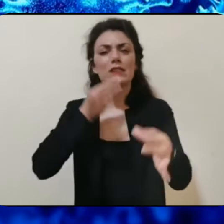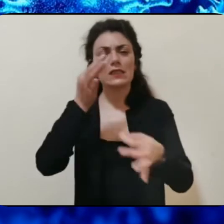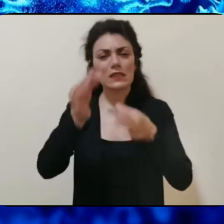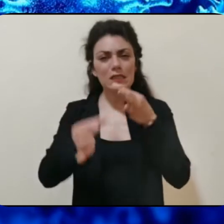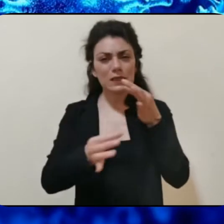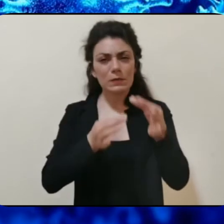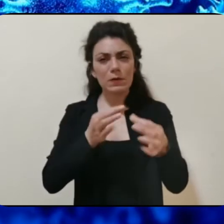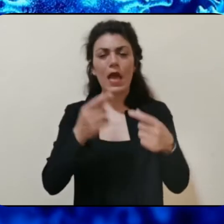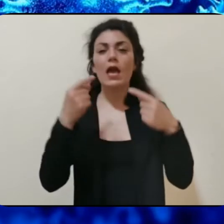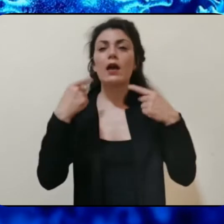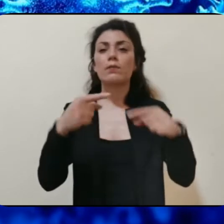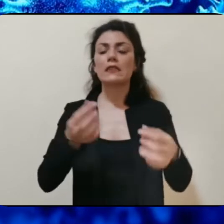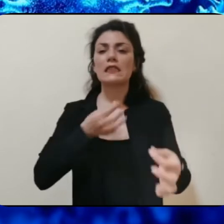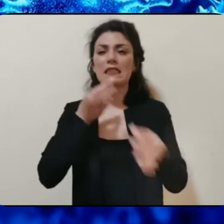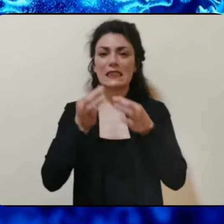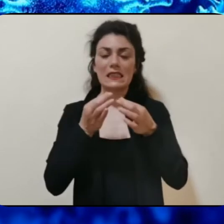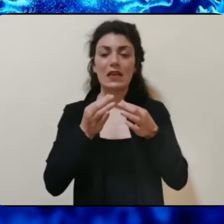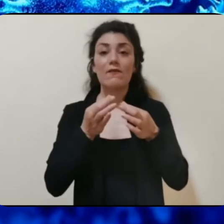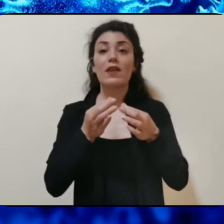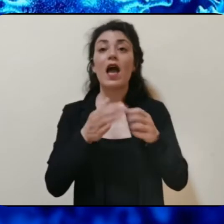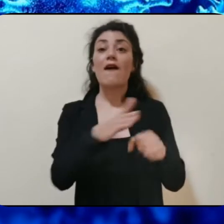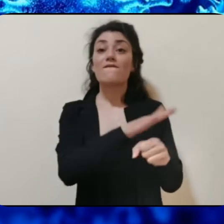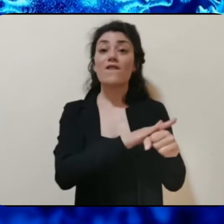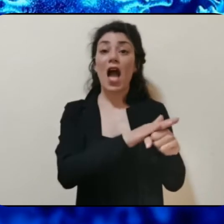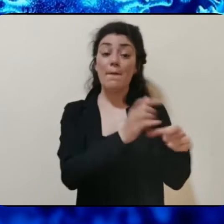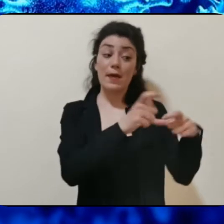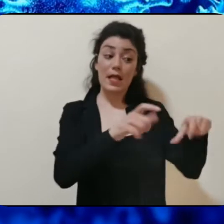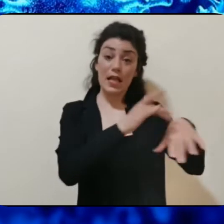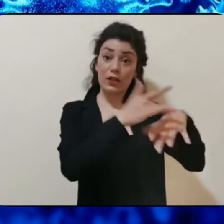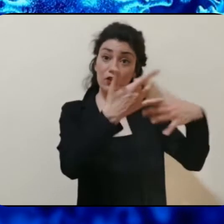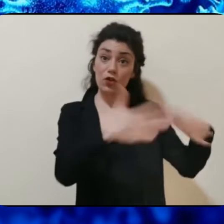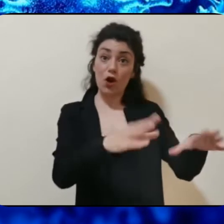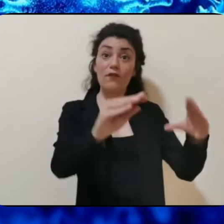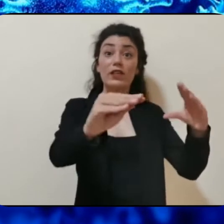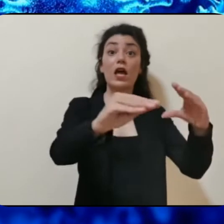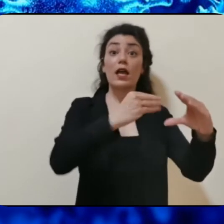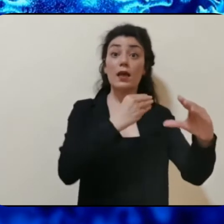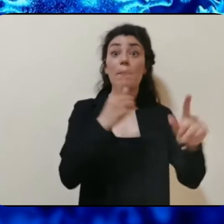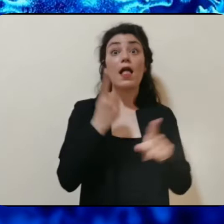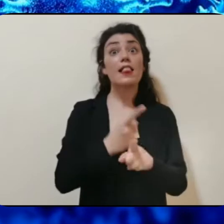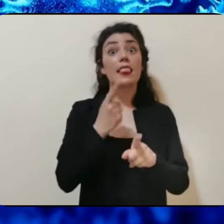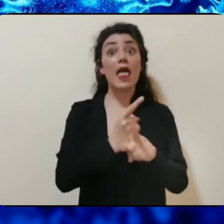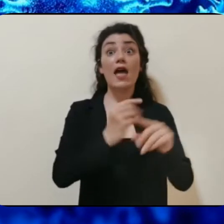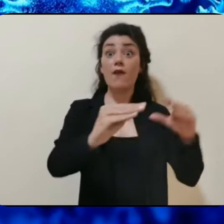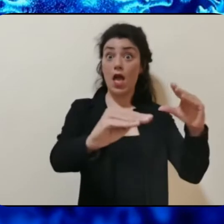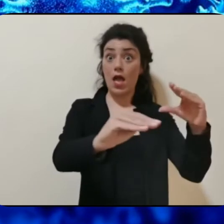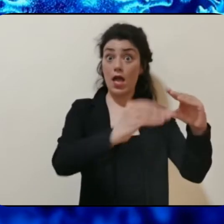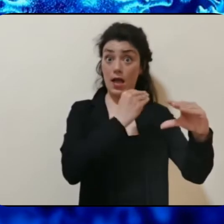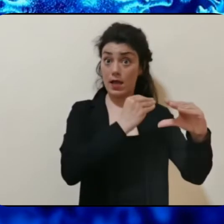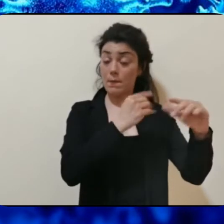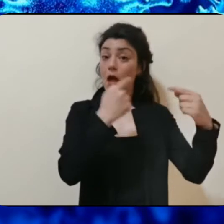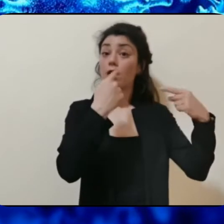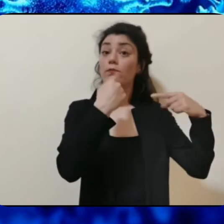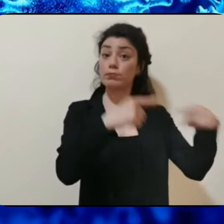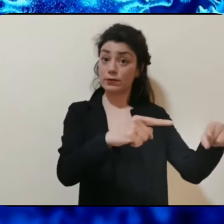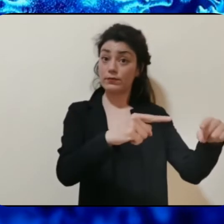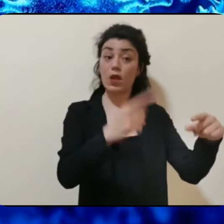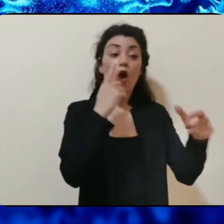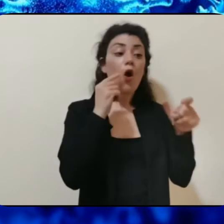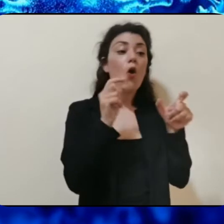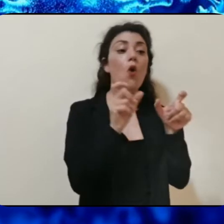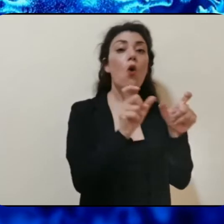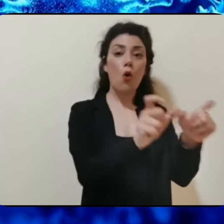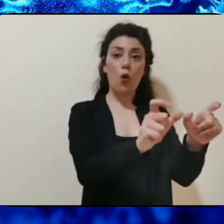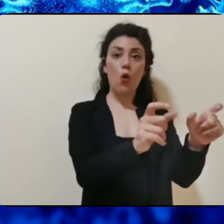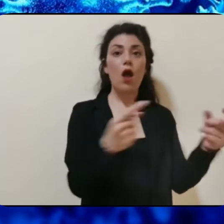semplice, quindi sia i precedenti assegnatari avranno un indirizzo mail, perché andrà inviato tutto esclusivamente a mezzo mail, avranno